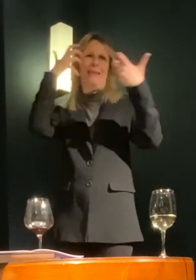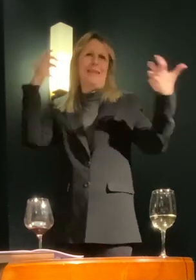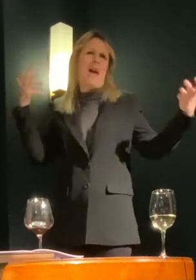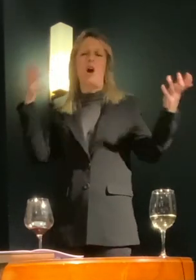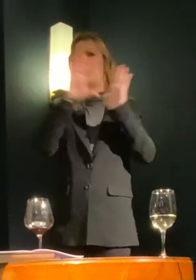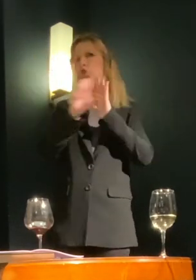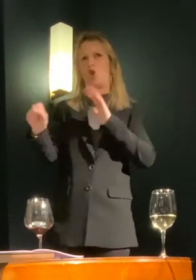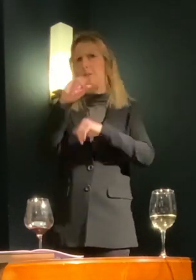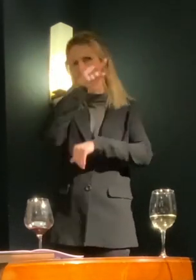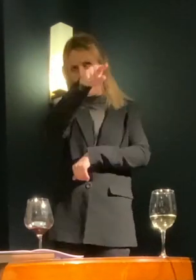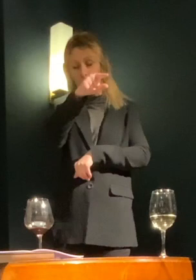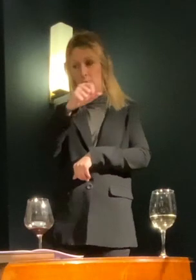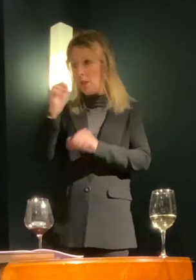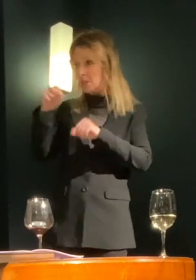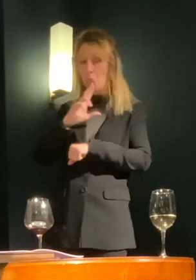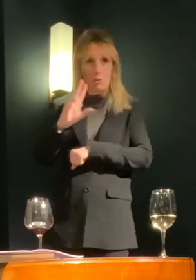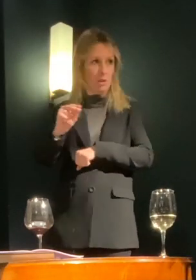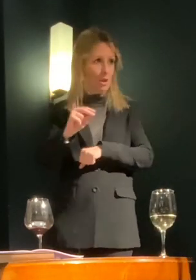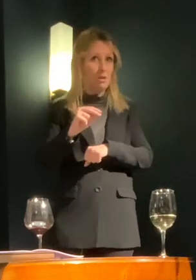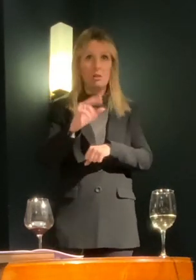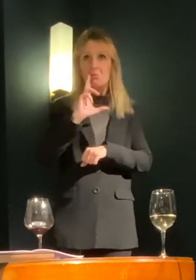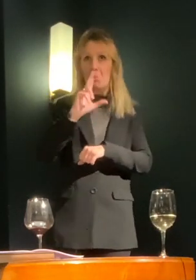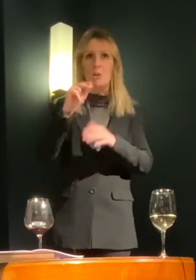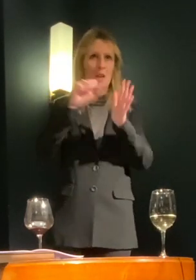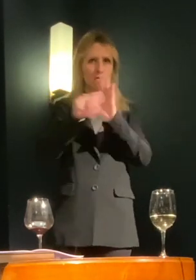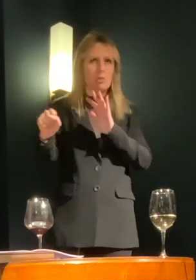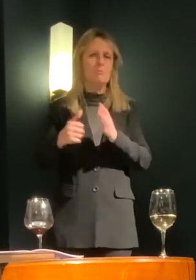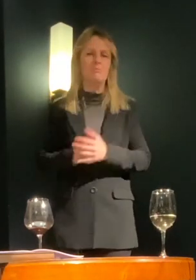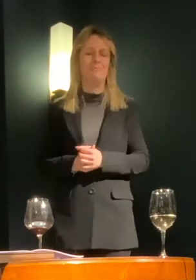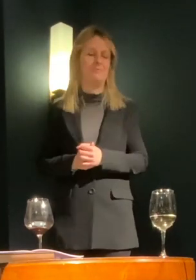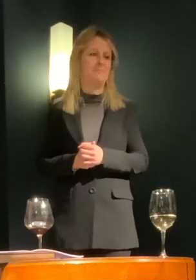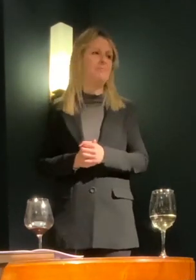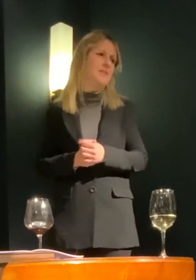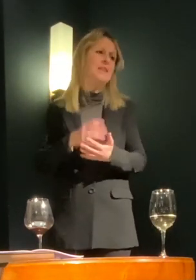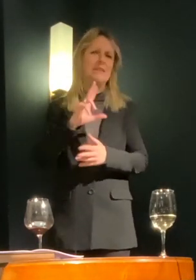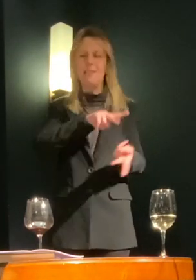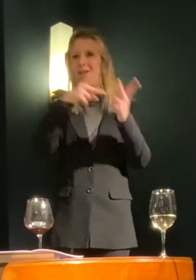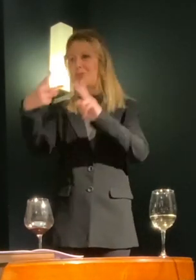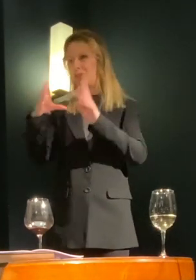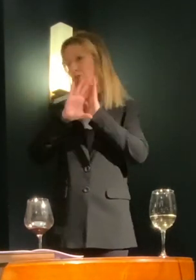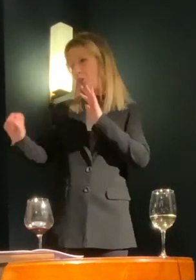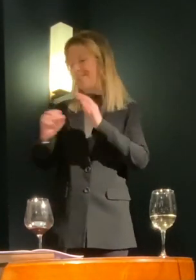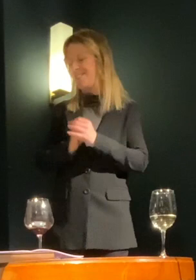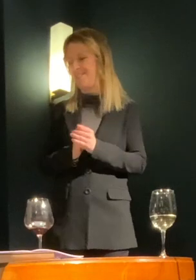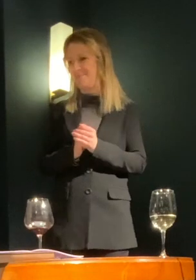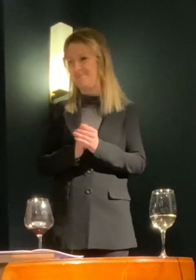stronza. Ah, si può dire, vero? Si può. Si traduce per questo. Come si dice